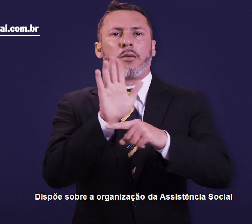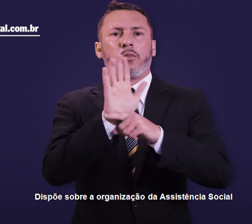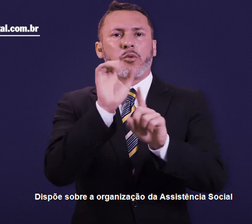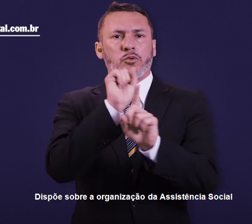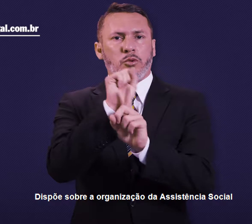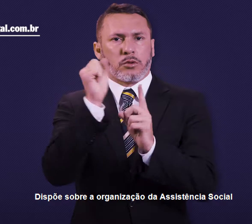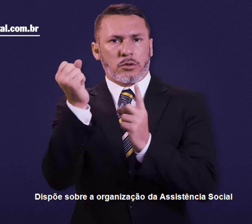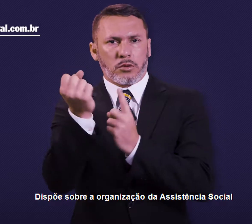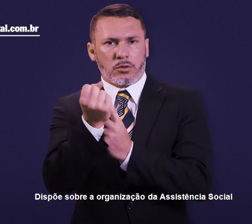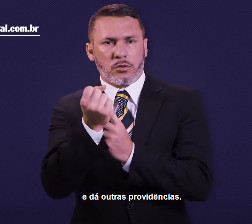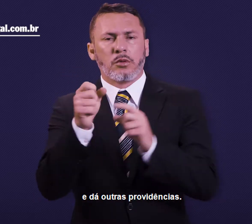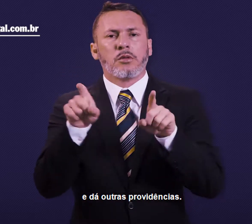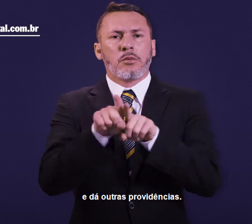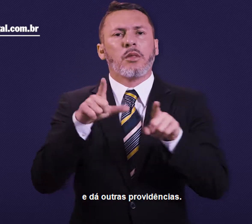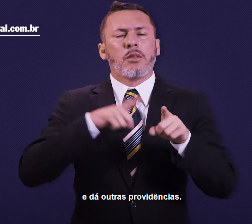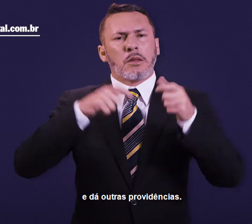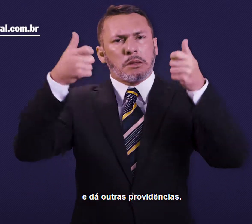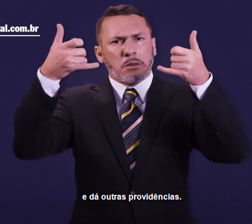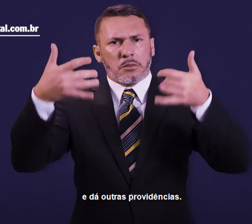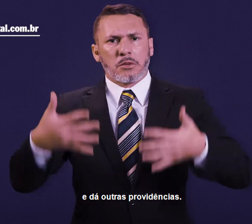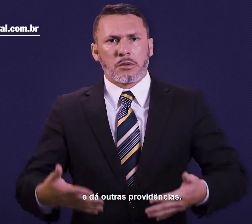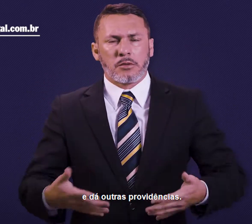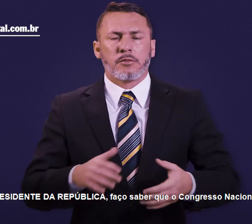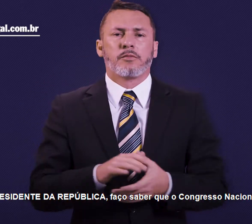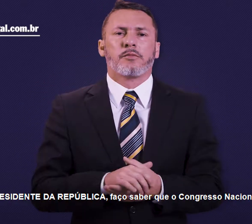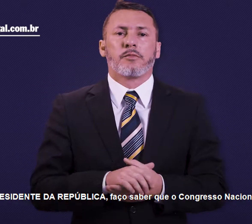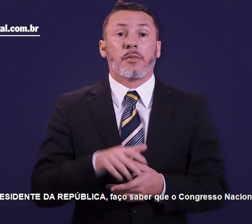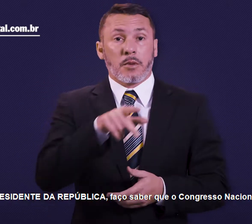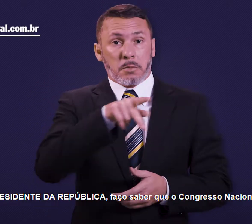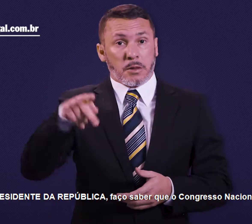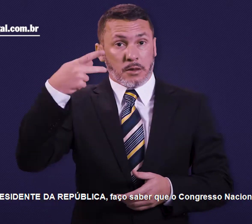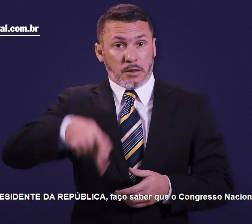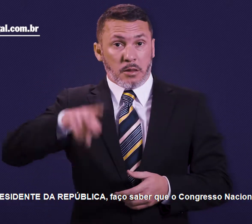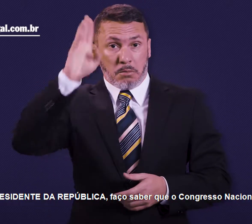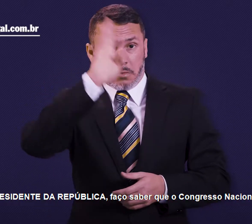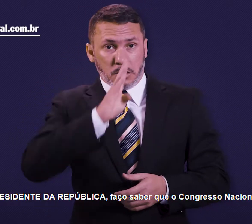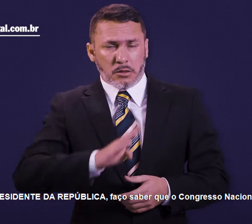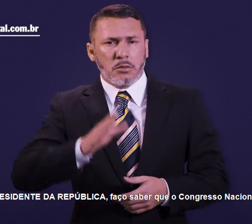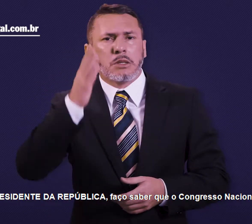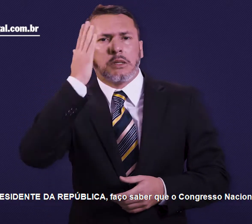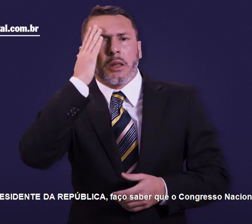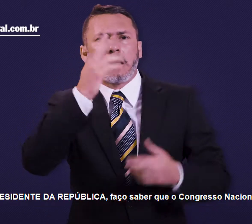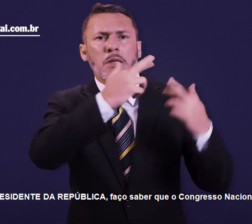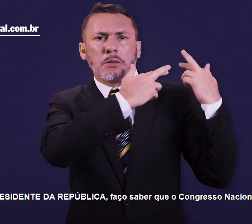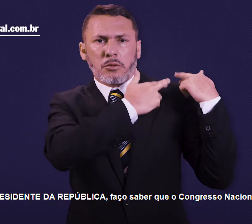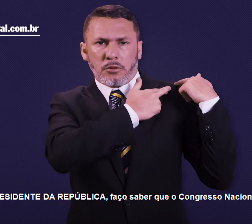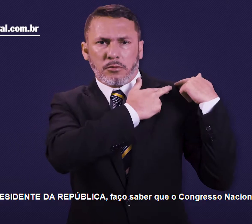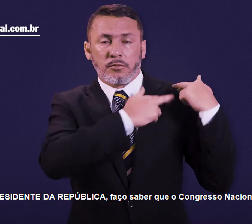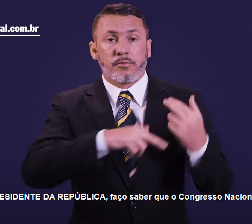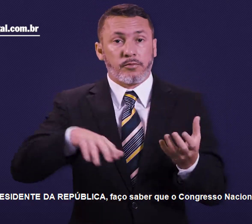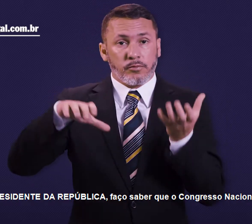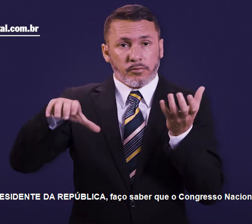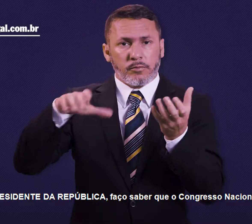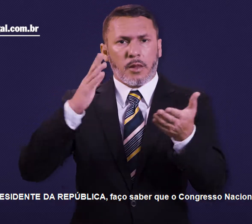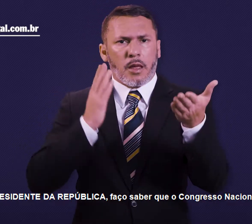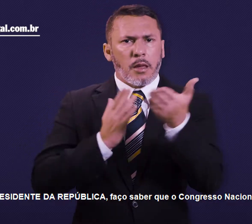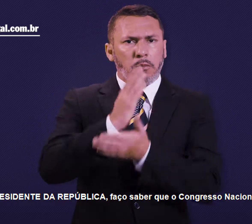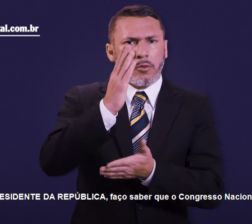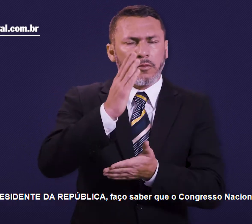assistência social e da outras providências. O Presidente da República faço saber que o Congresso Nacional decreta